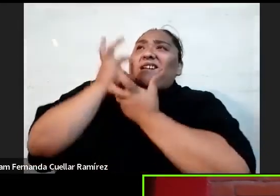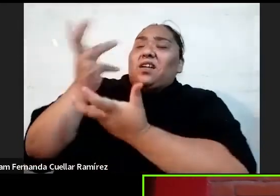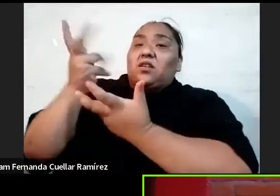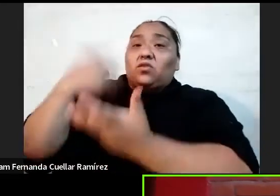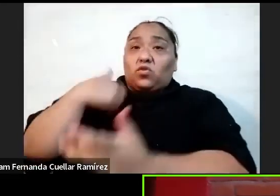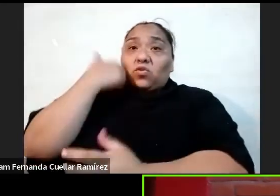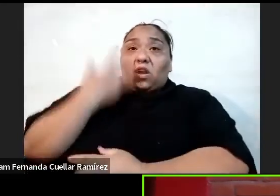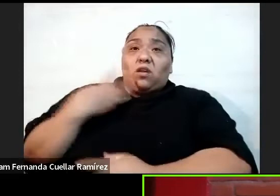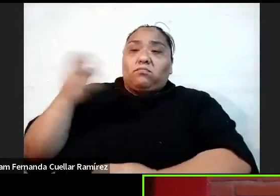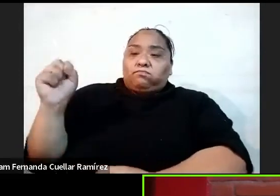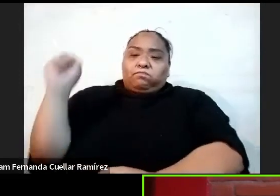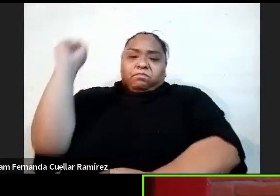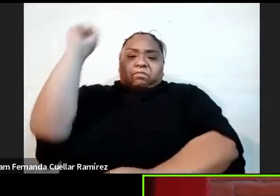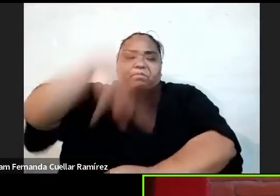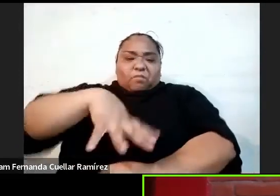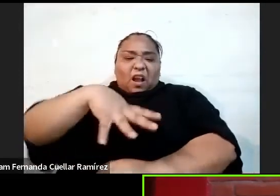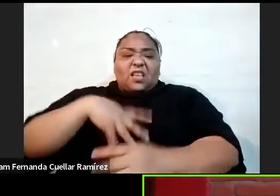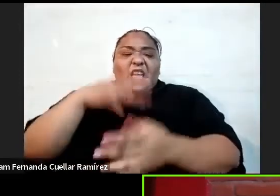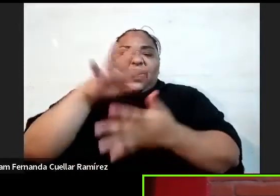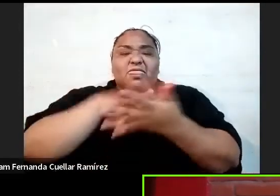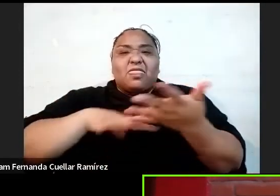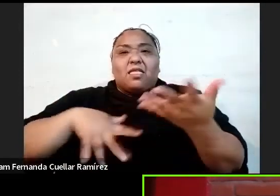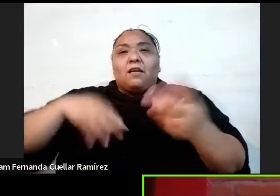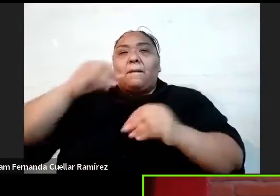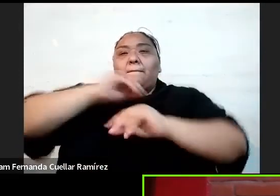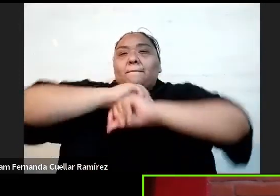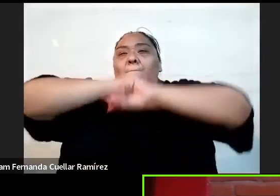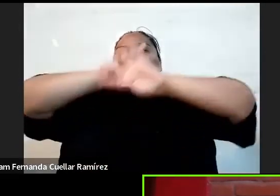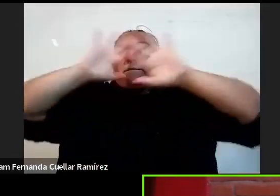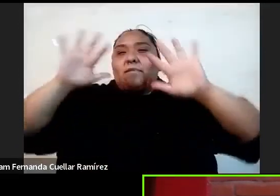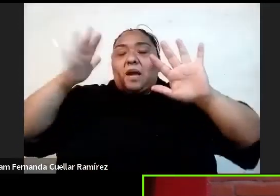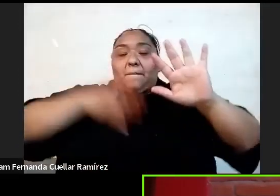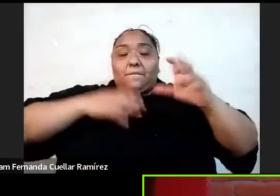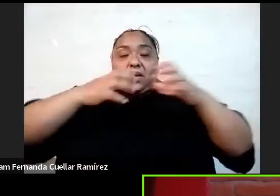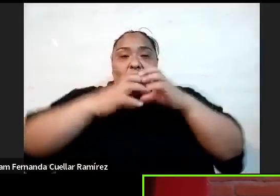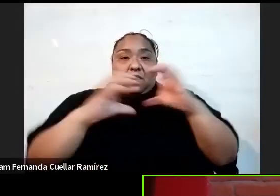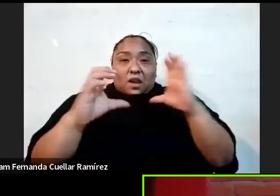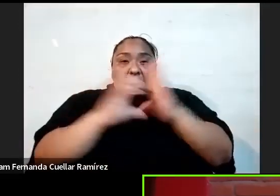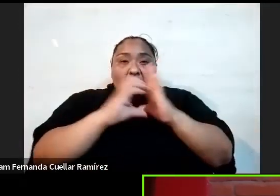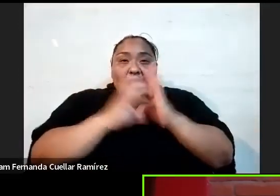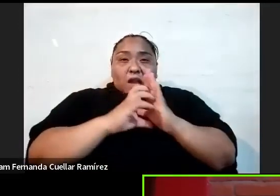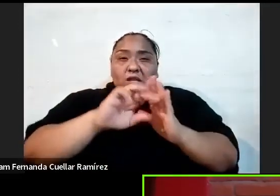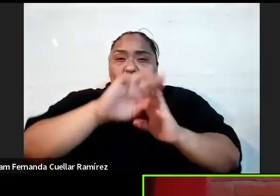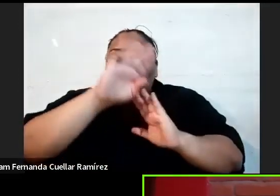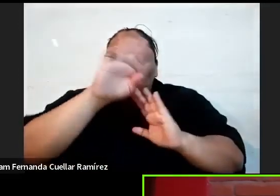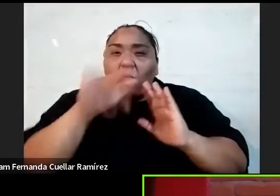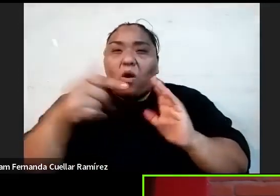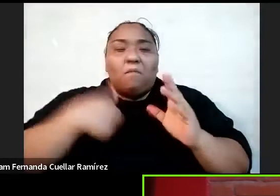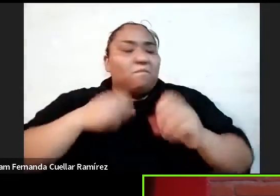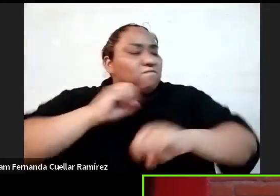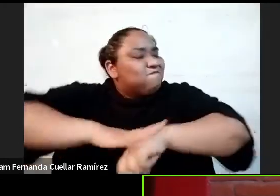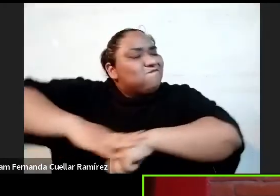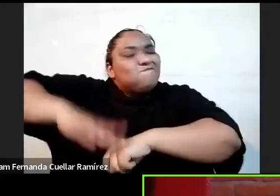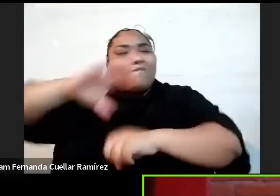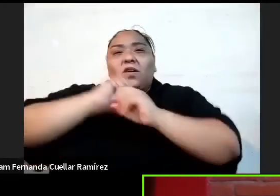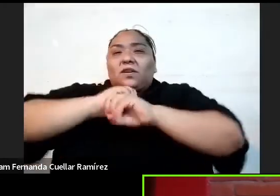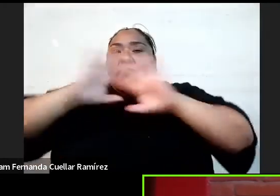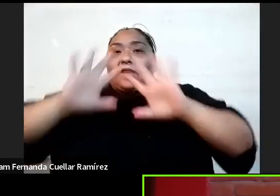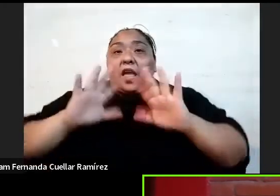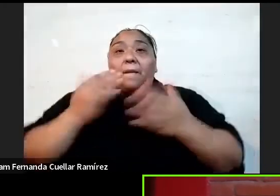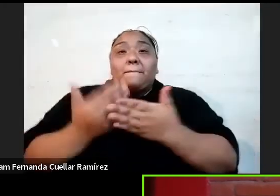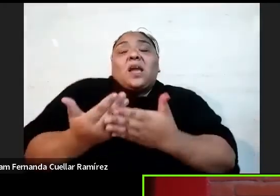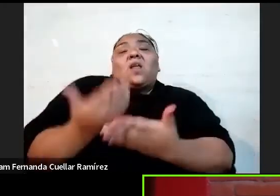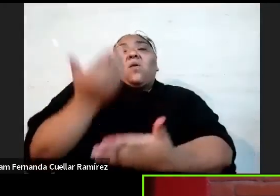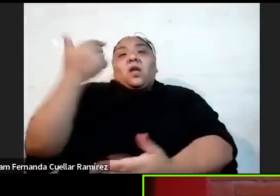que mi ataúd sea el que más brille. Pero antes de eso, quiero posar de nuevo, bajo cada